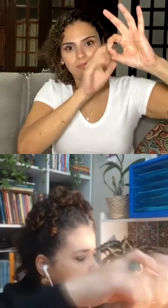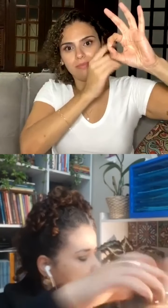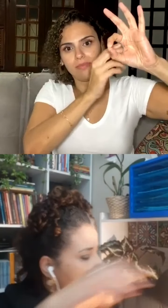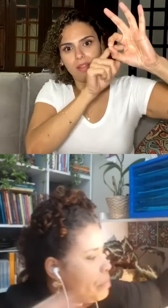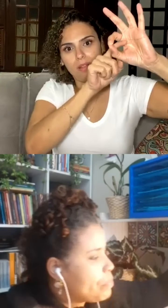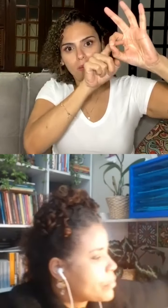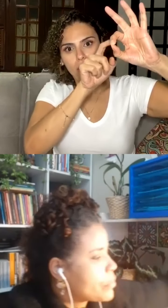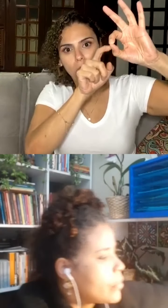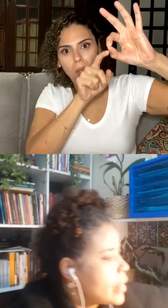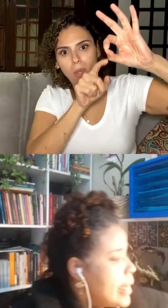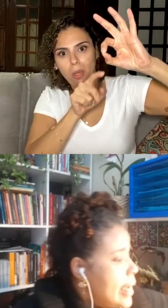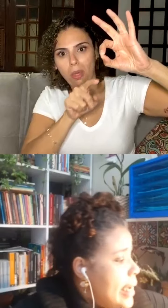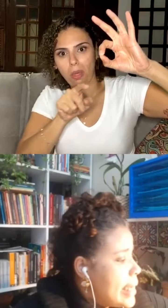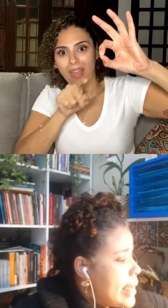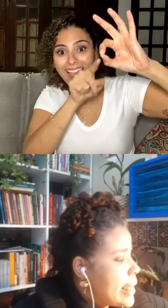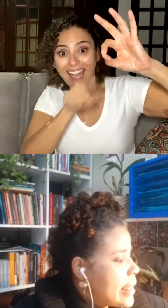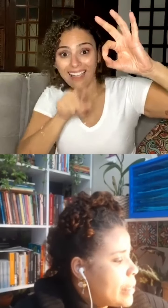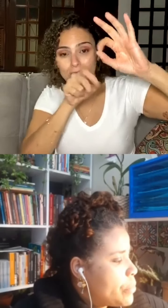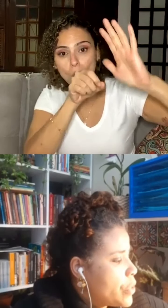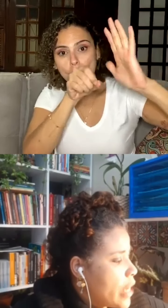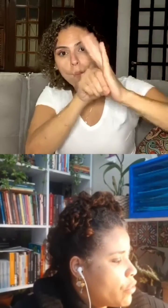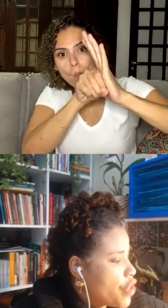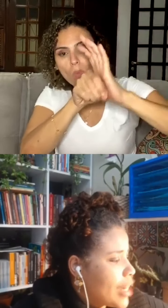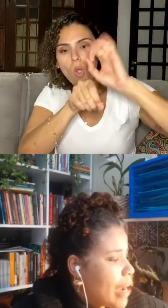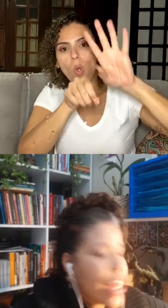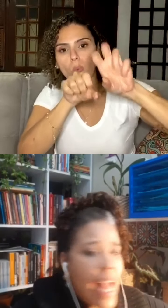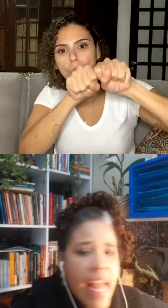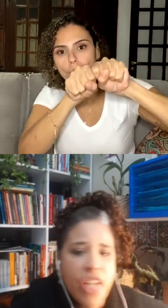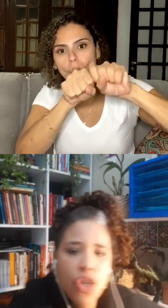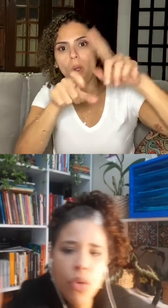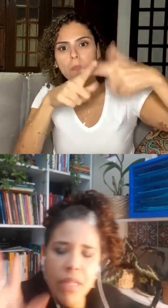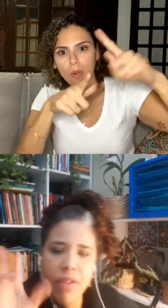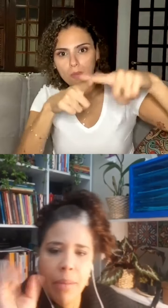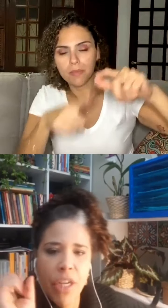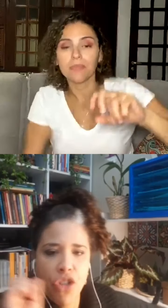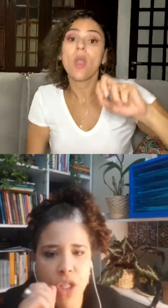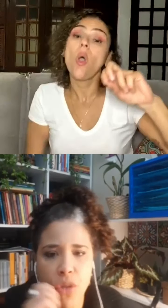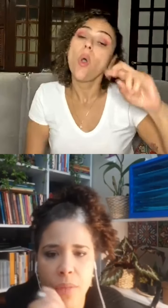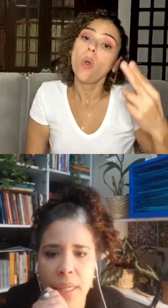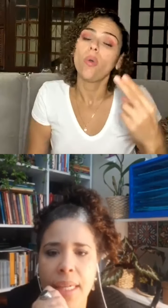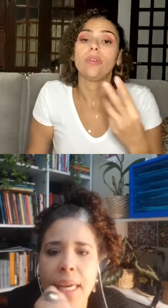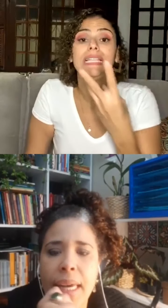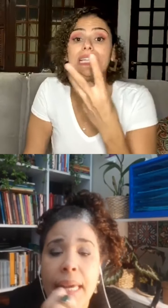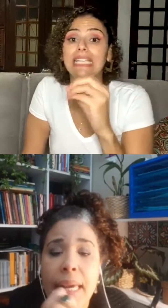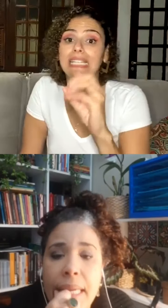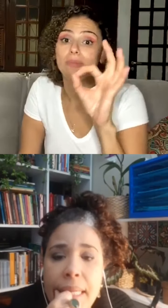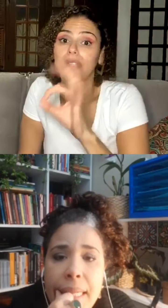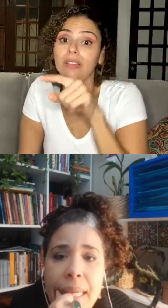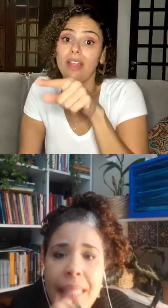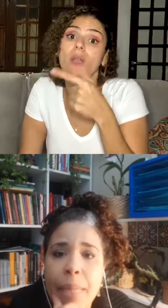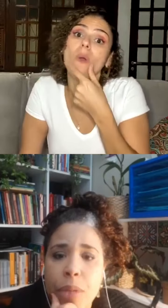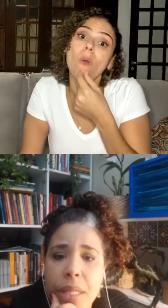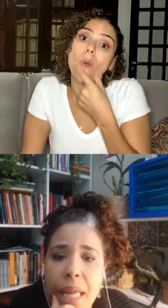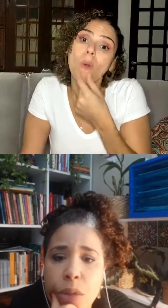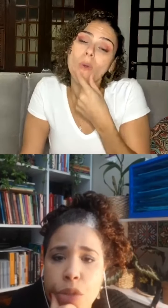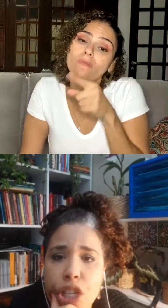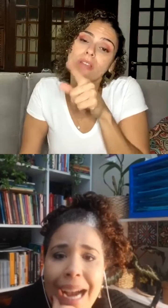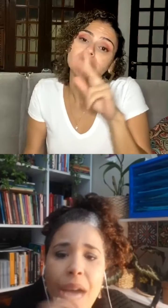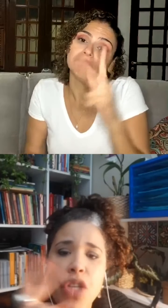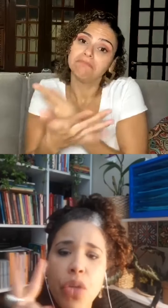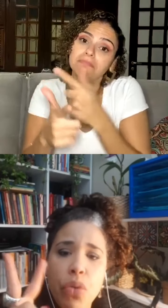útero. E 30% de causa exclusivamente masculina e 30%